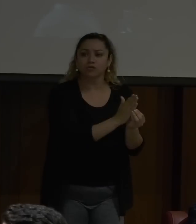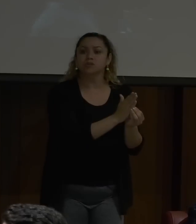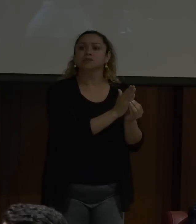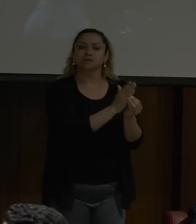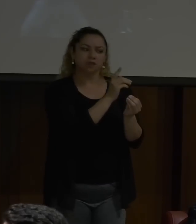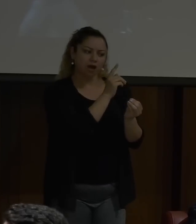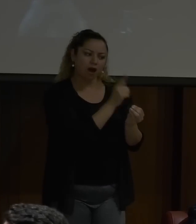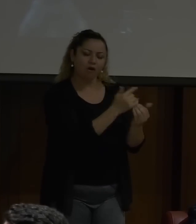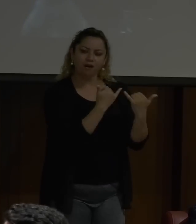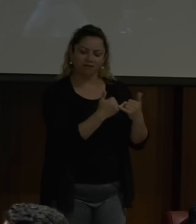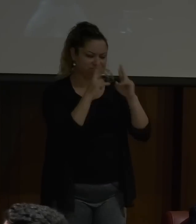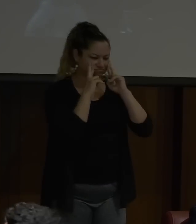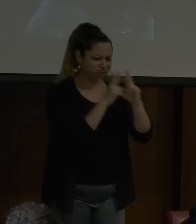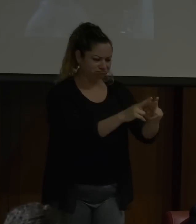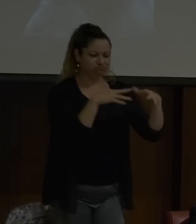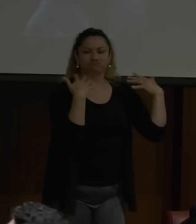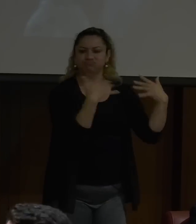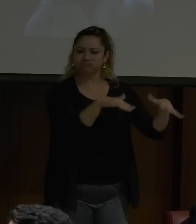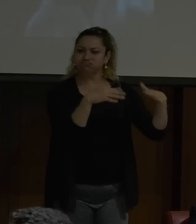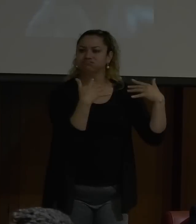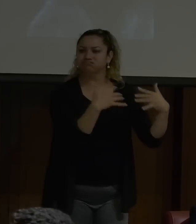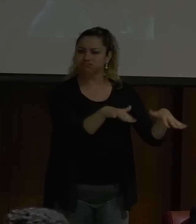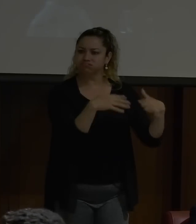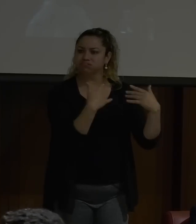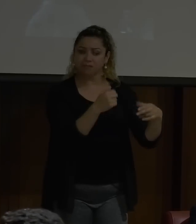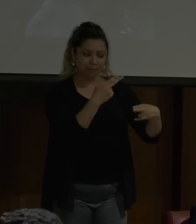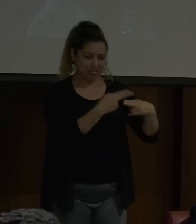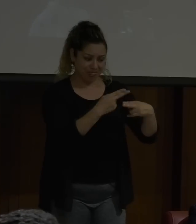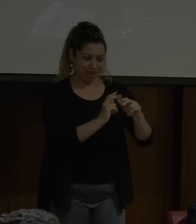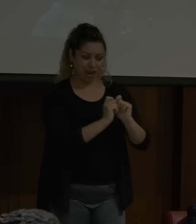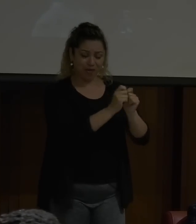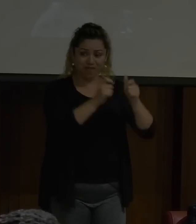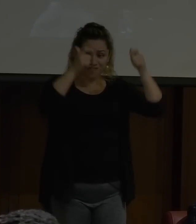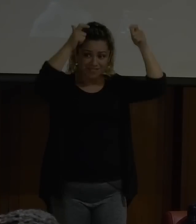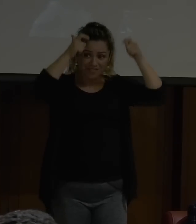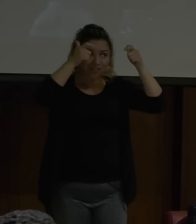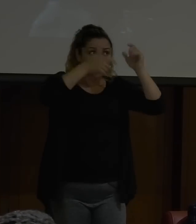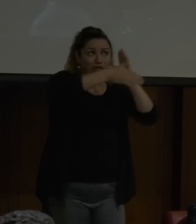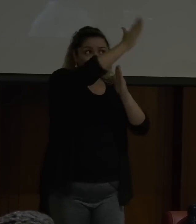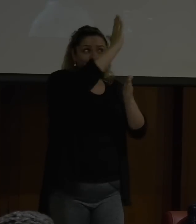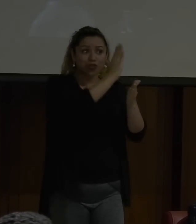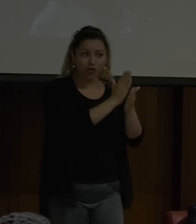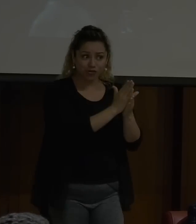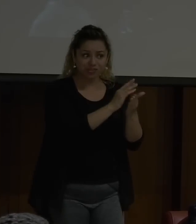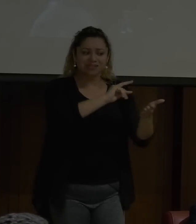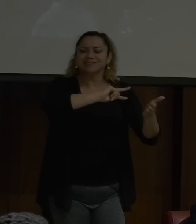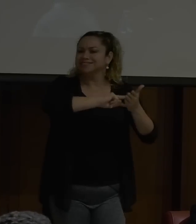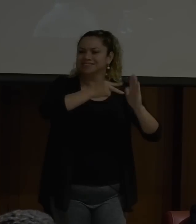grado distinguido. Y ese nombre de Dios es de gente que tenga su